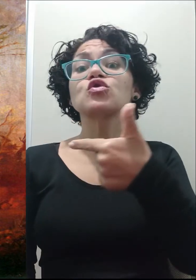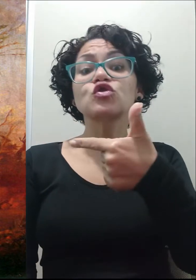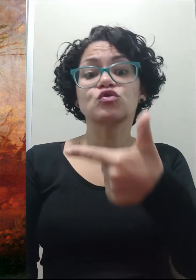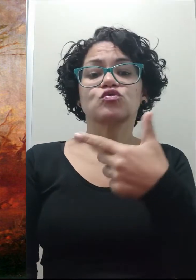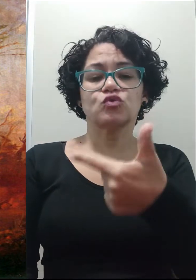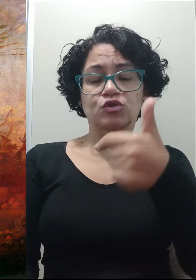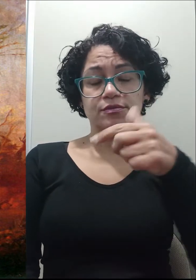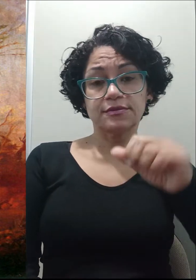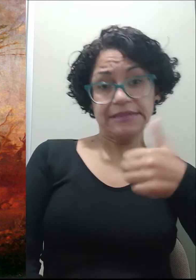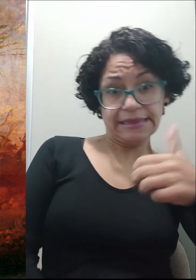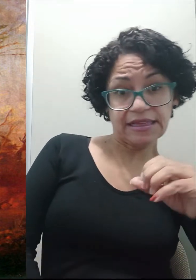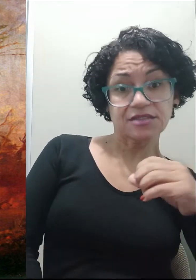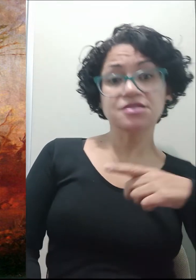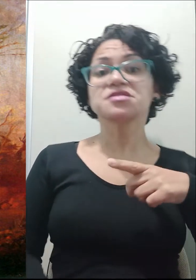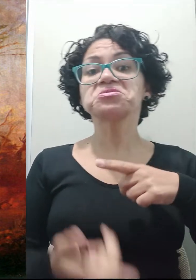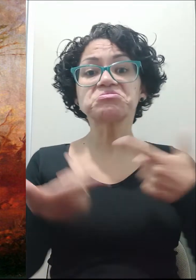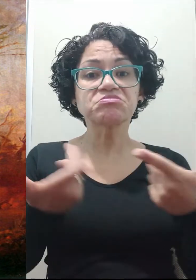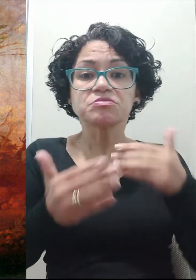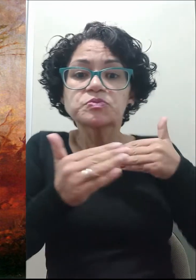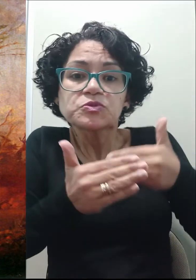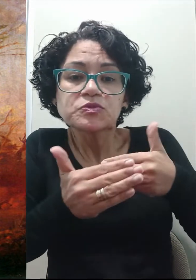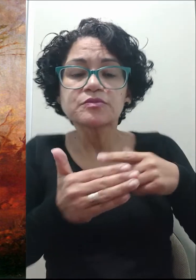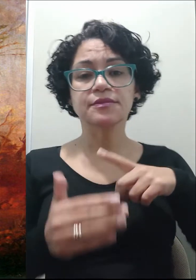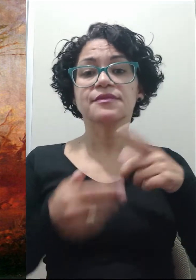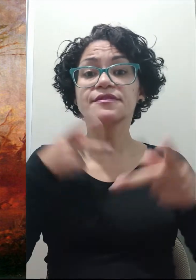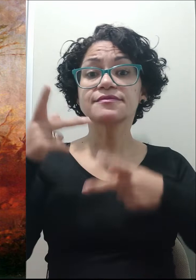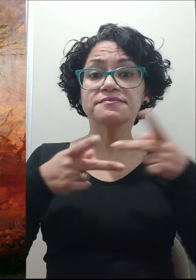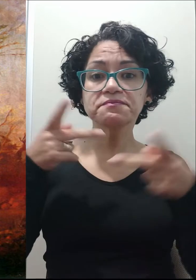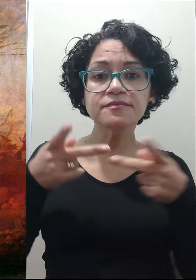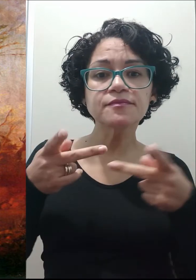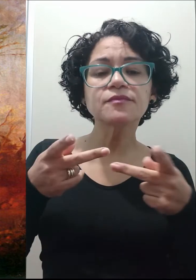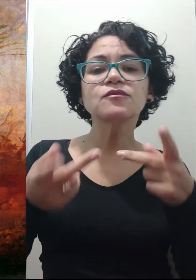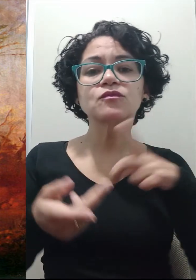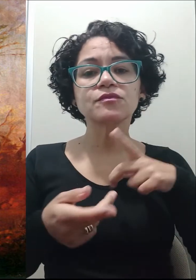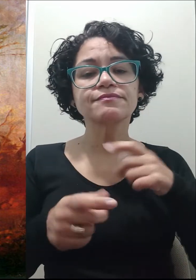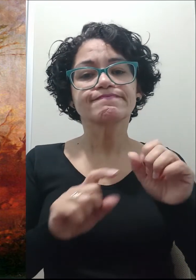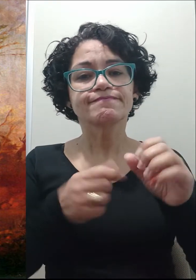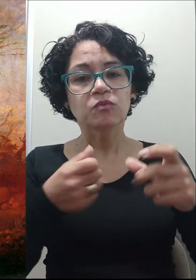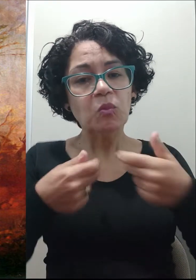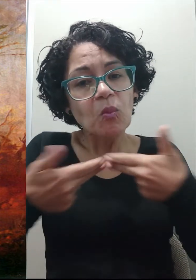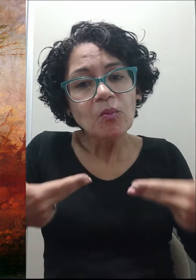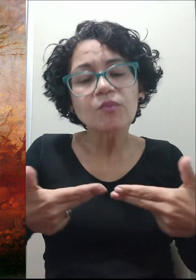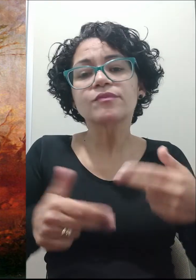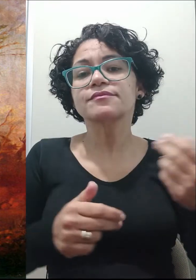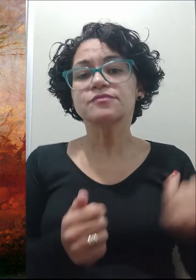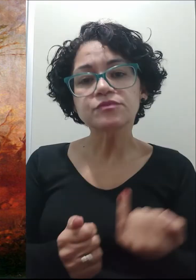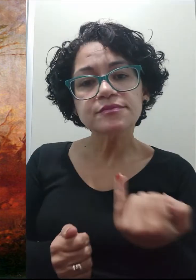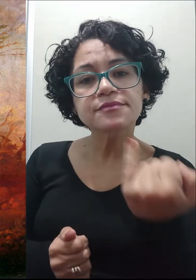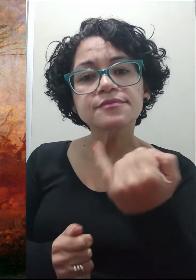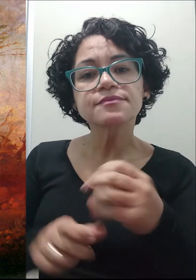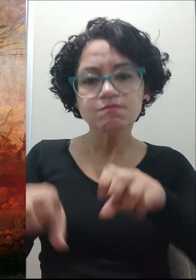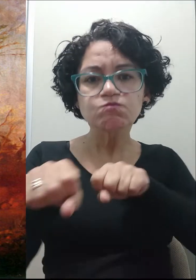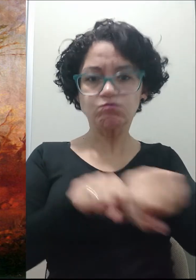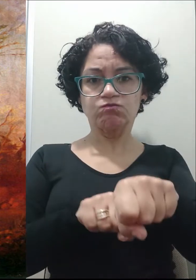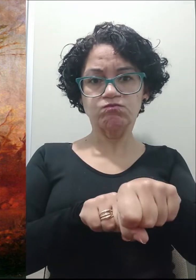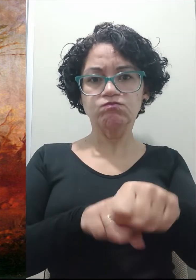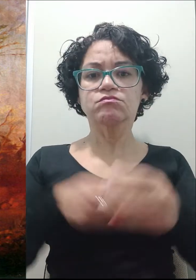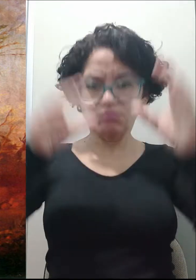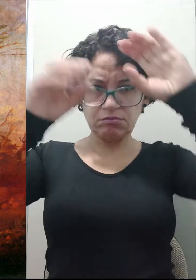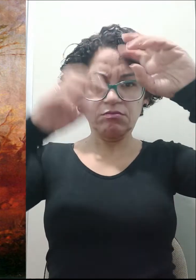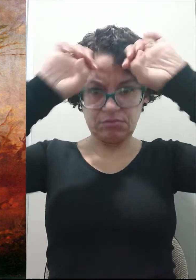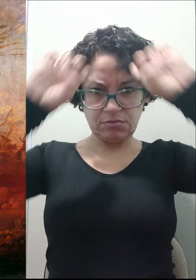12.319/2010, define aspectos relativos à formação do intérprete, assim como sua